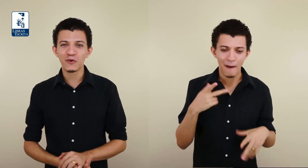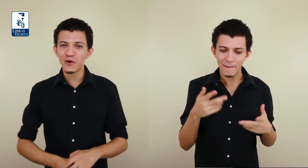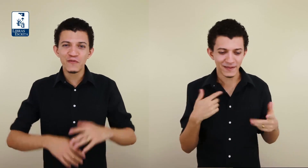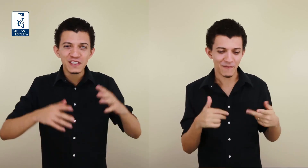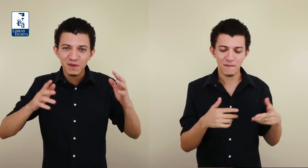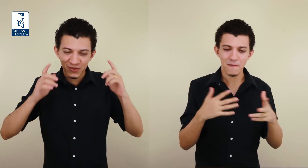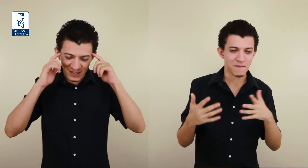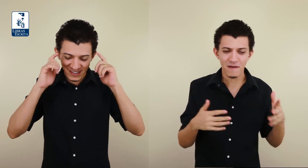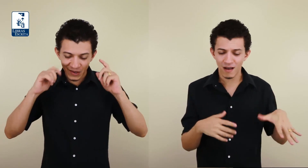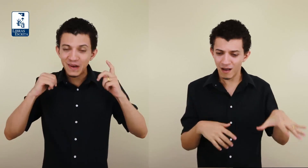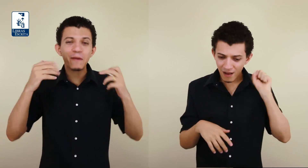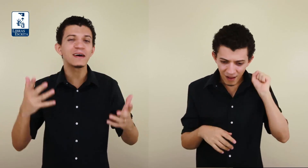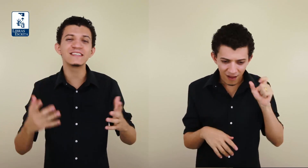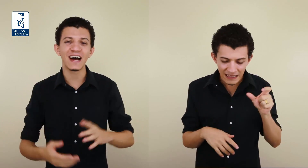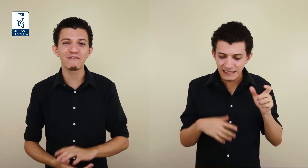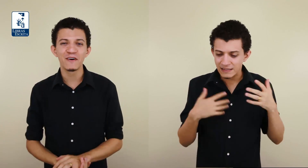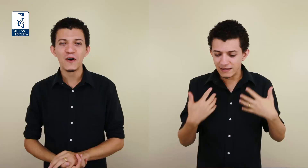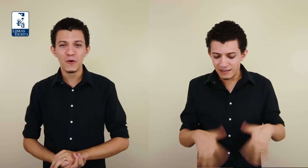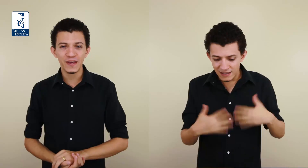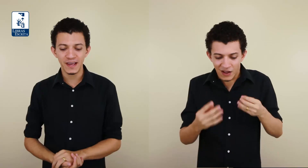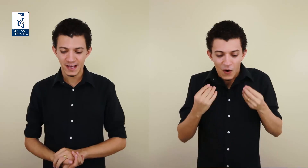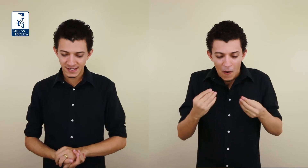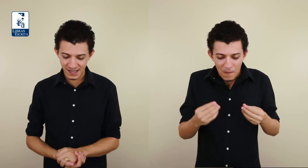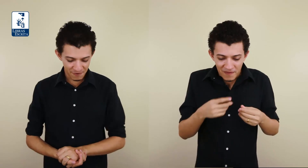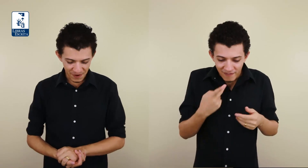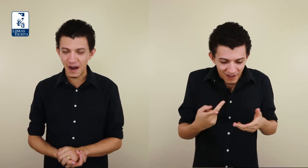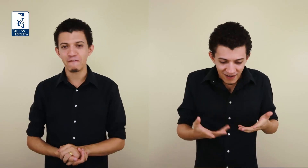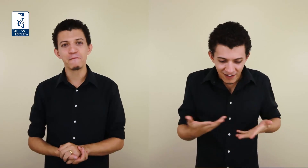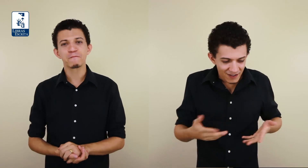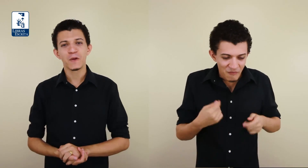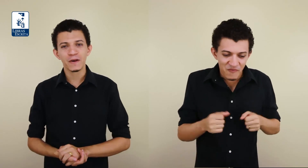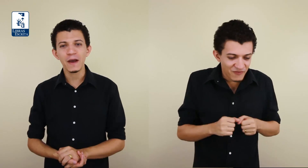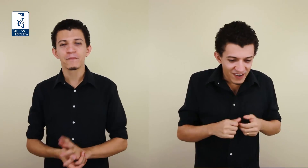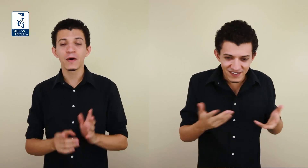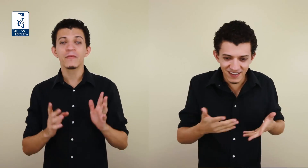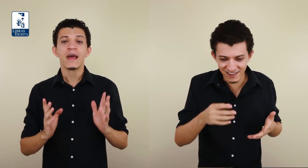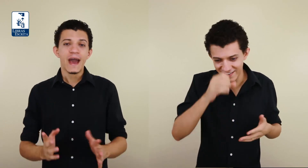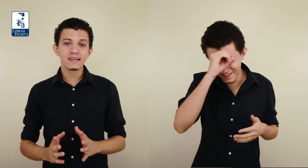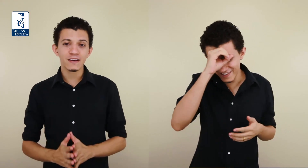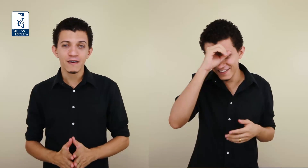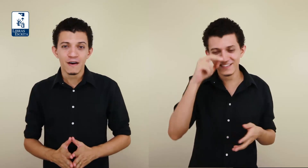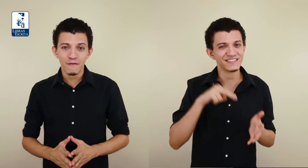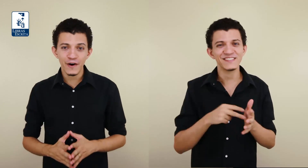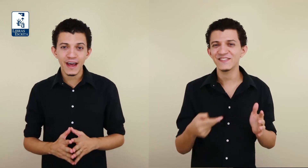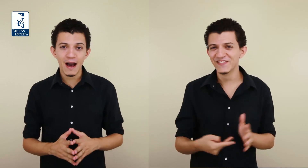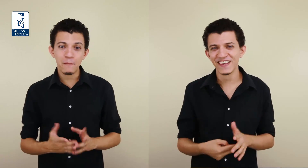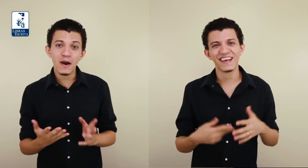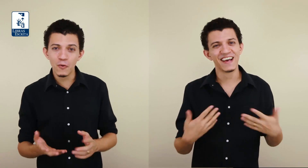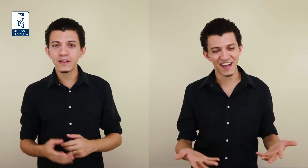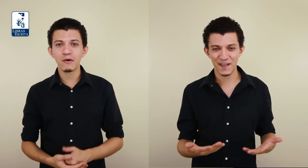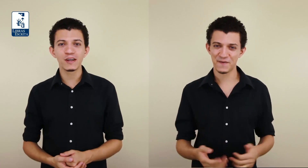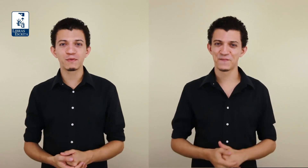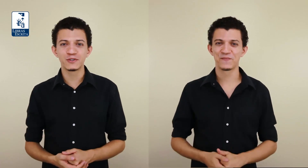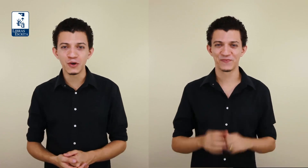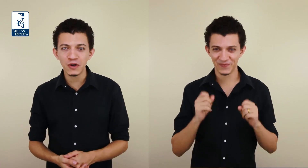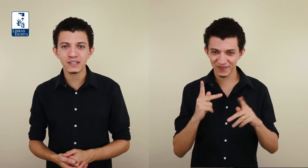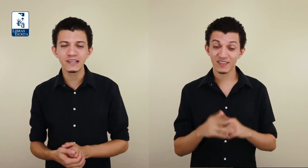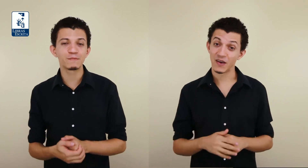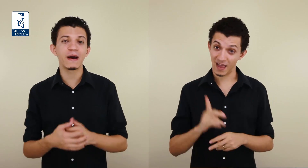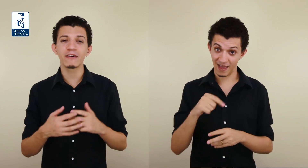ouvi expressões assim que eu nem imaginava o que significava. Ok? Então, essa foi a pergunta que eu respondi hoje. Espero que